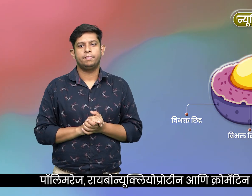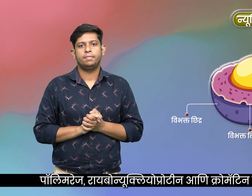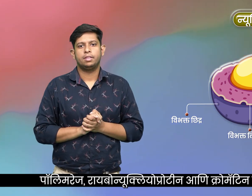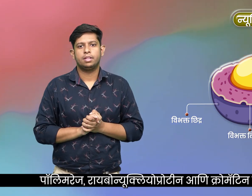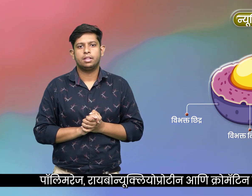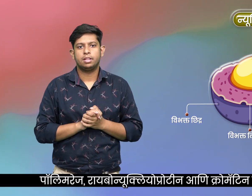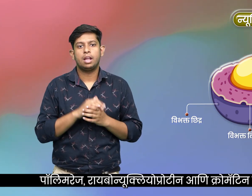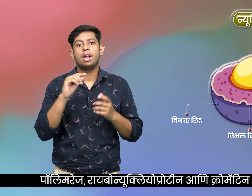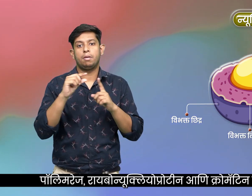पॉलिमरेज,